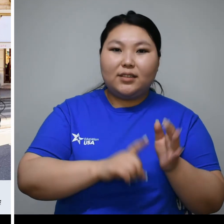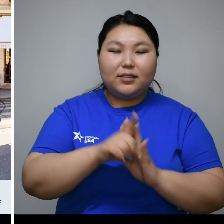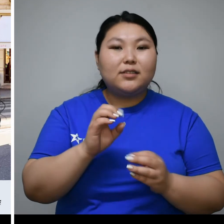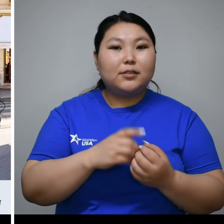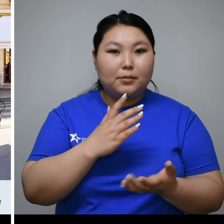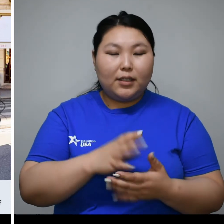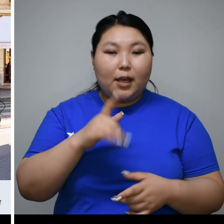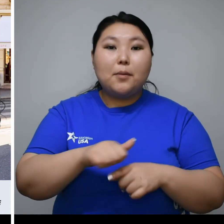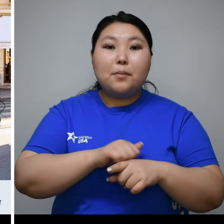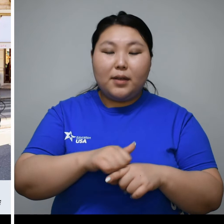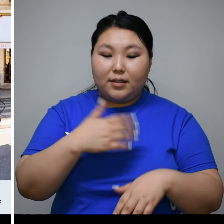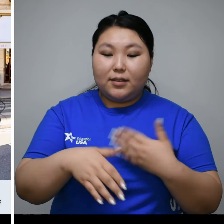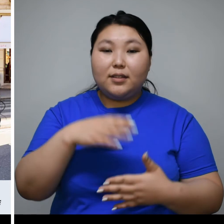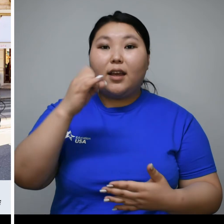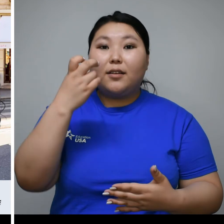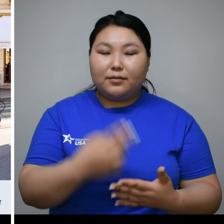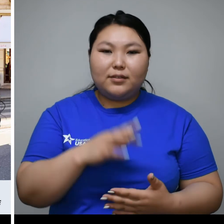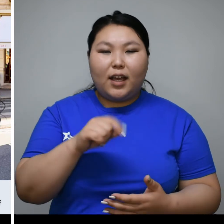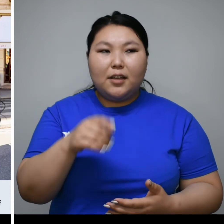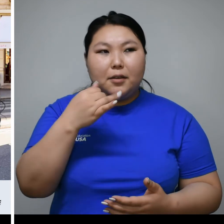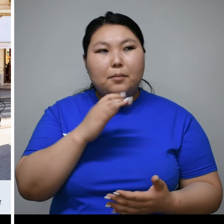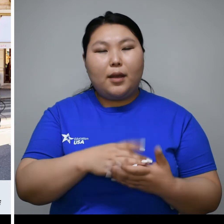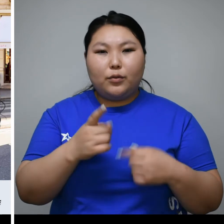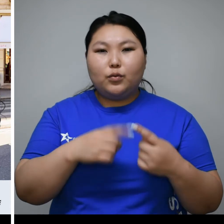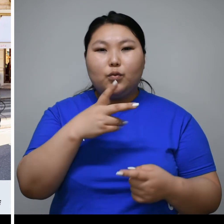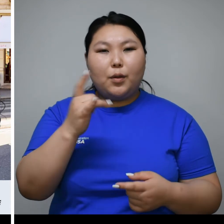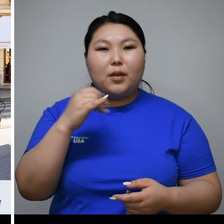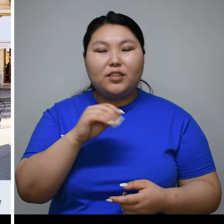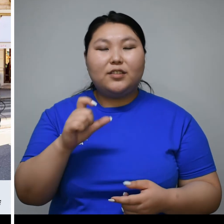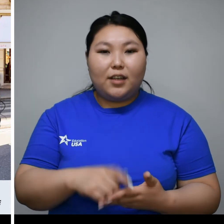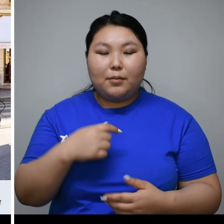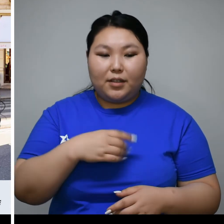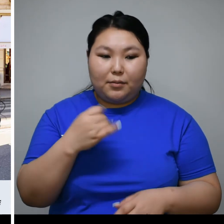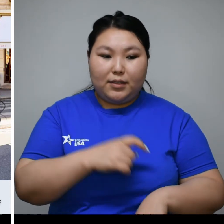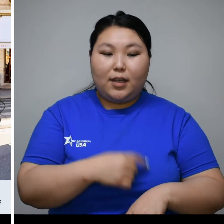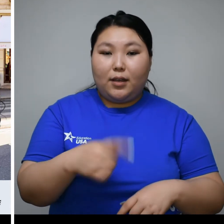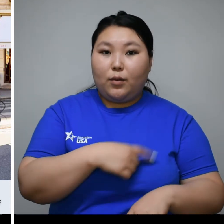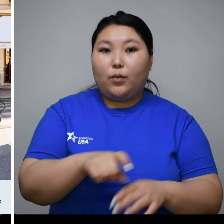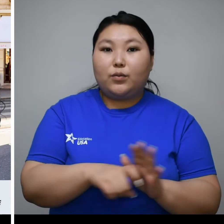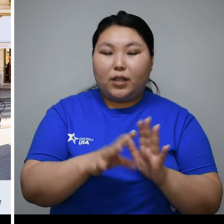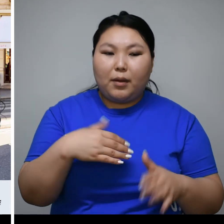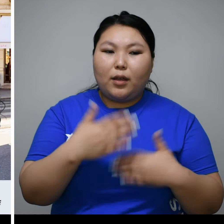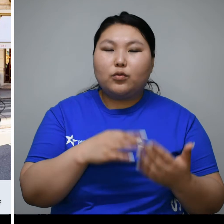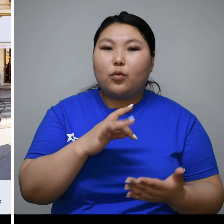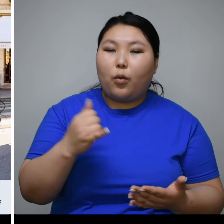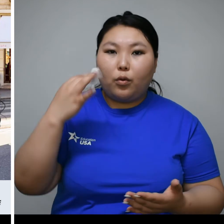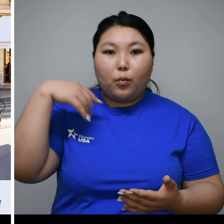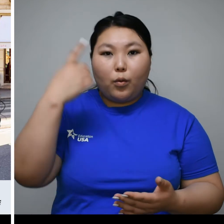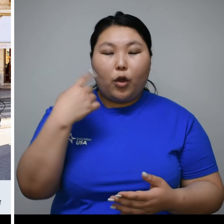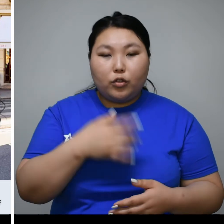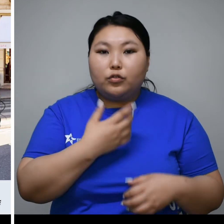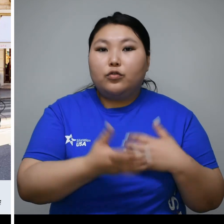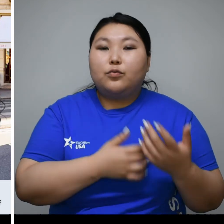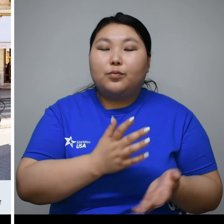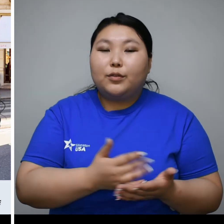ер нь хэрхэн эхлүүлж юм? Яг бэлтжих явах хавцад бас. За, ингэсэн байвал зүгээр байж тээ. Би бас иймэрхүү цаг хугацаа ингээ алдсан ч юм уу гэсэн тиймэрхүү